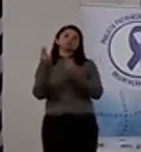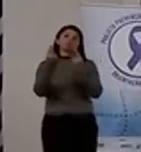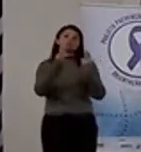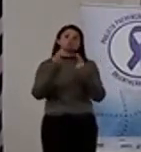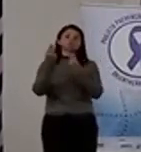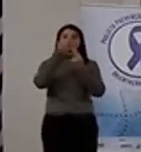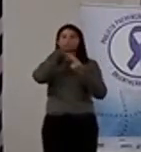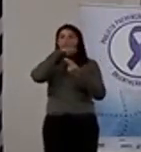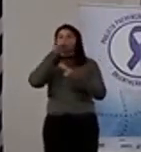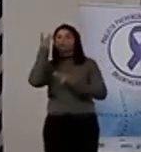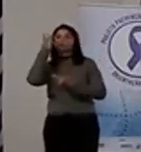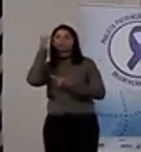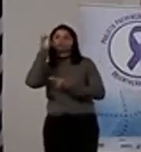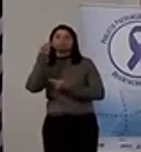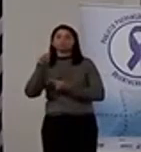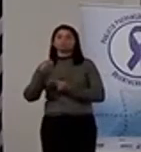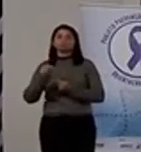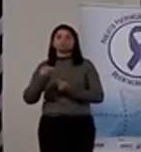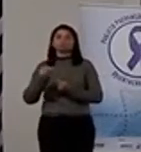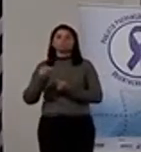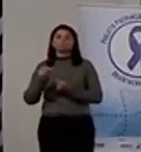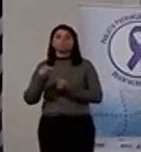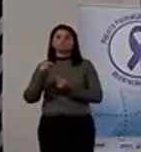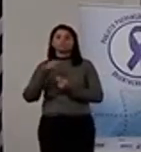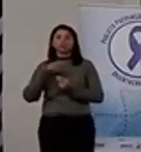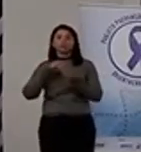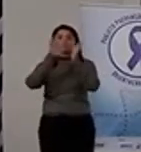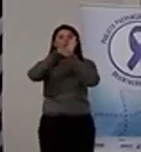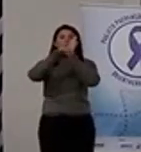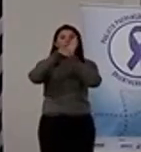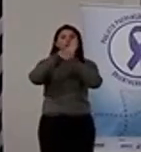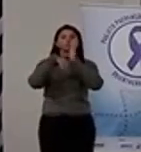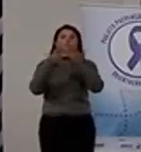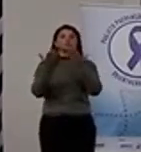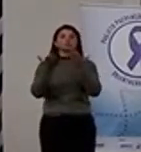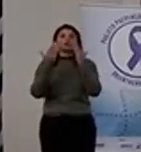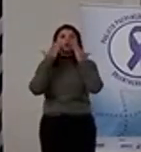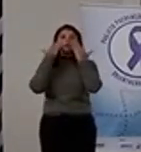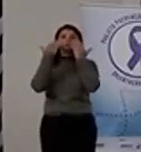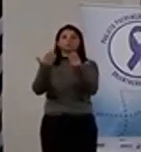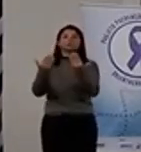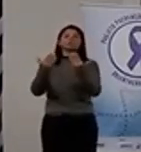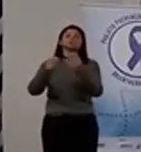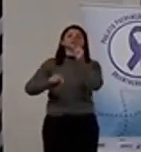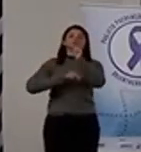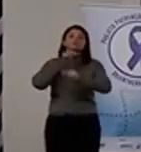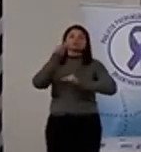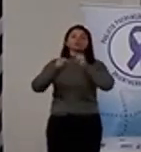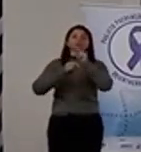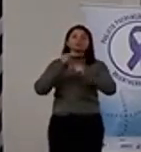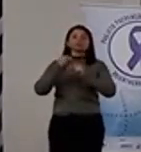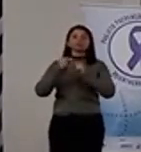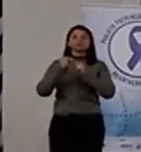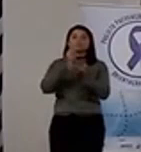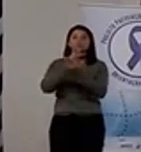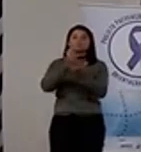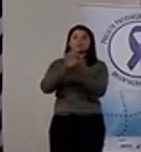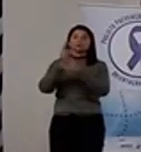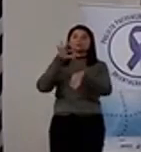em genética, existe um conceito chamado expressividade, que é o seguinte: a mesma doença,